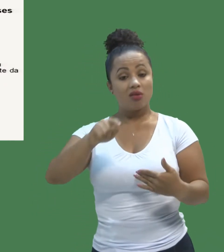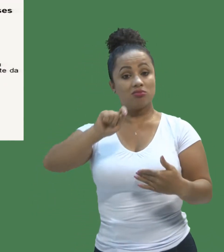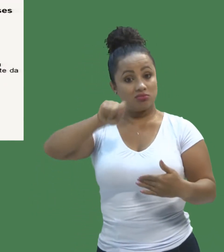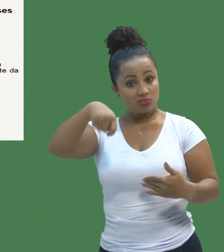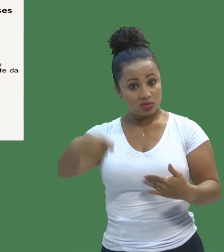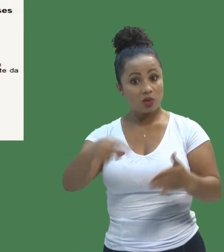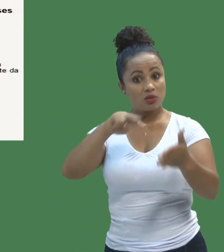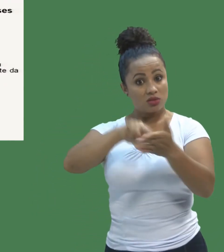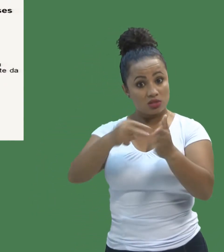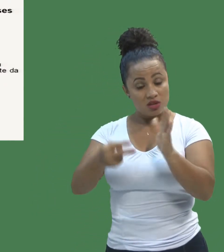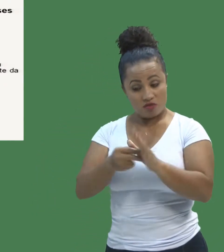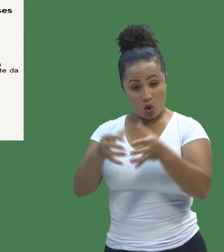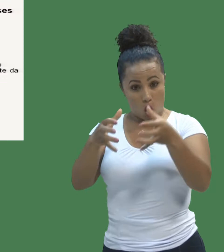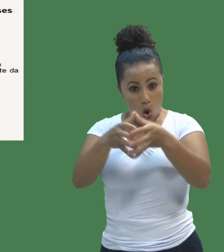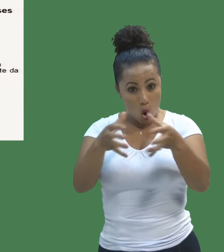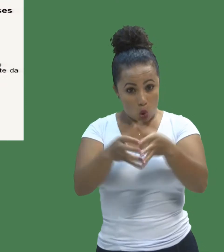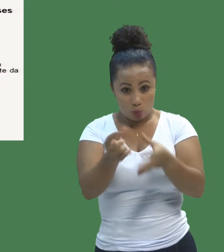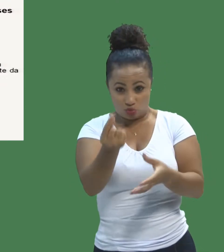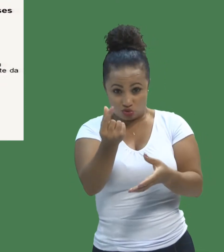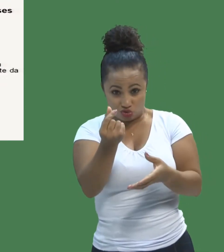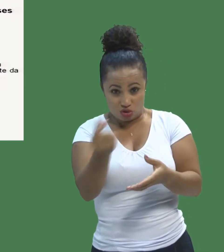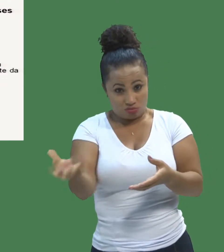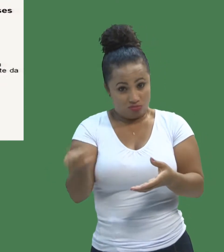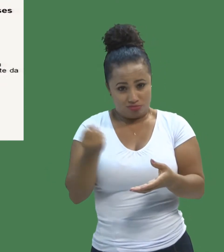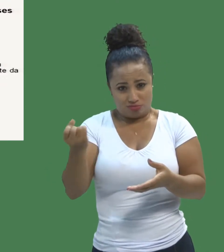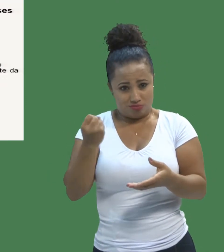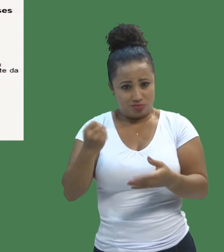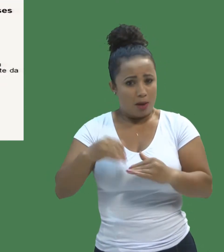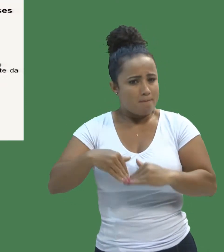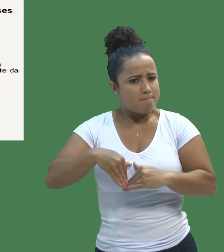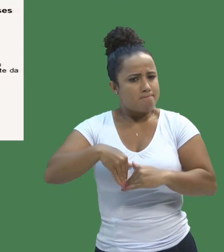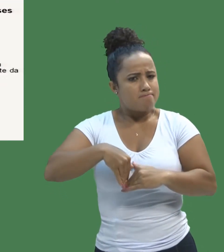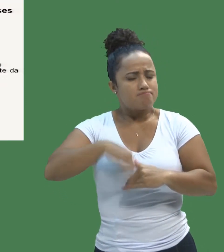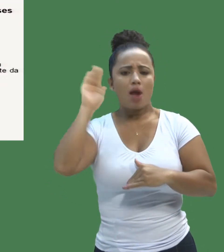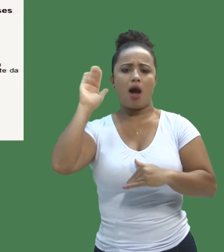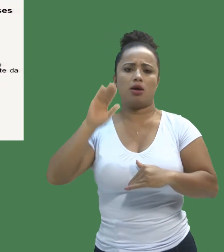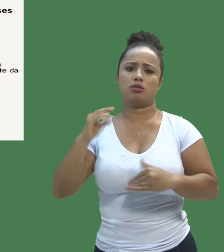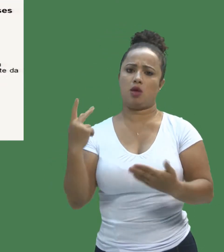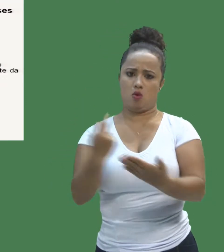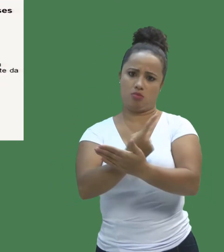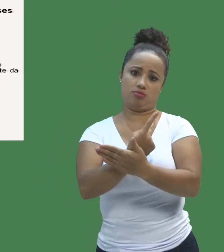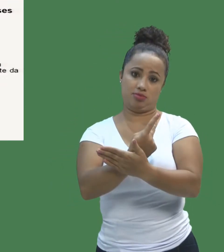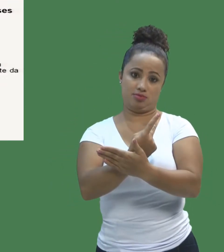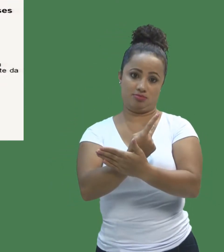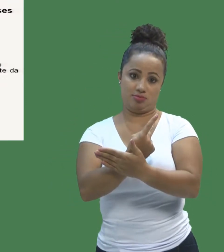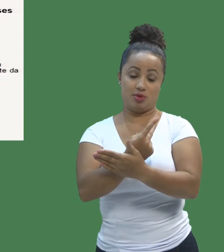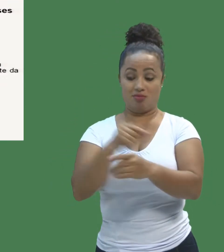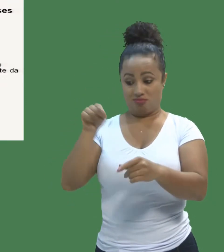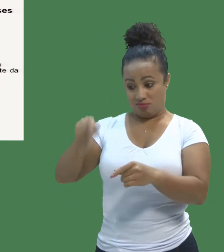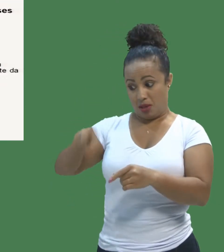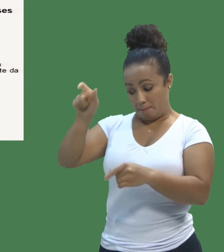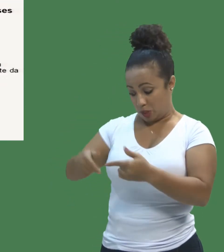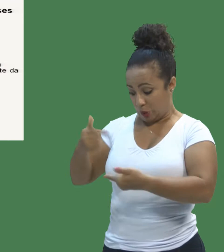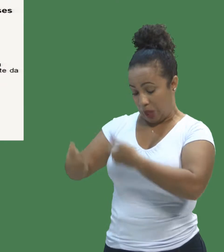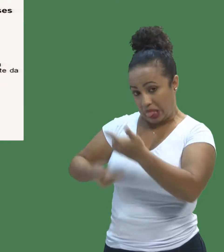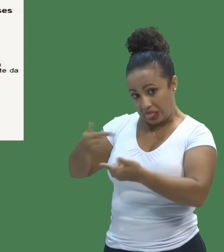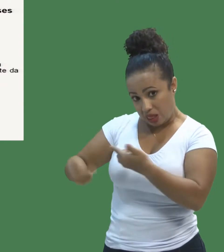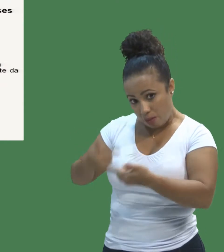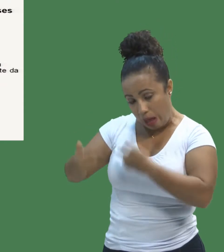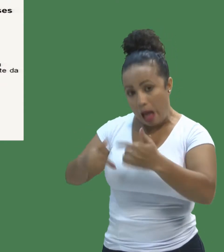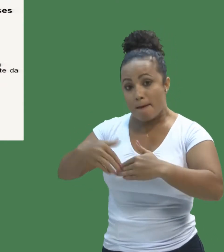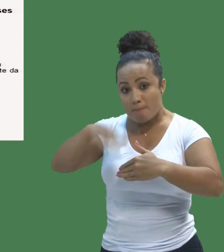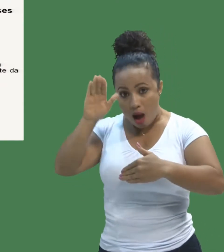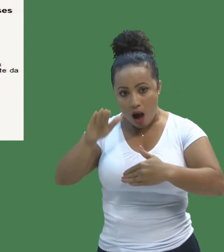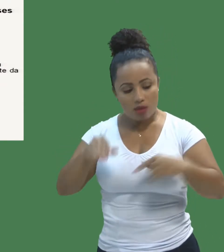o lucro capitalista é a mais-valia produzida pelo operário.